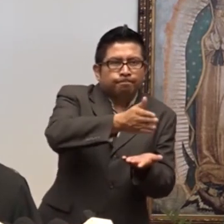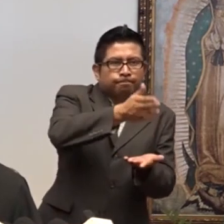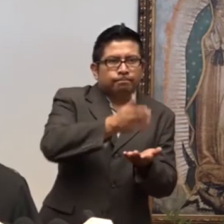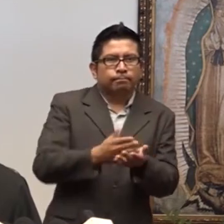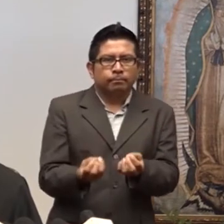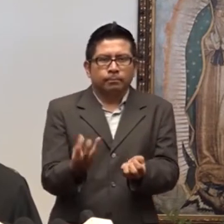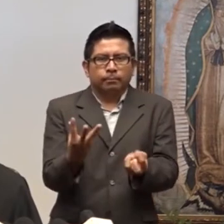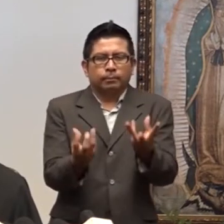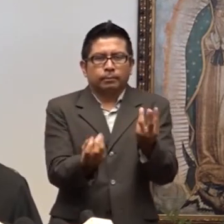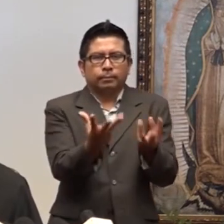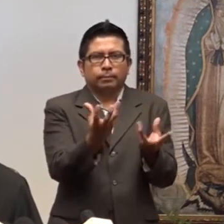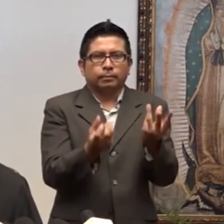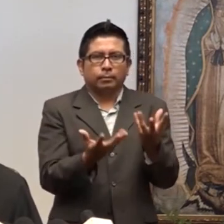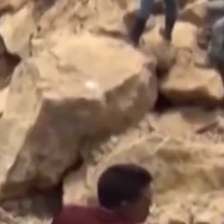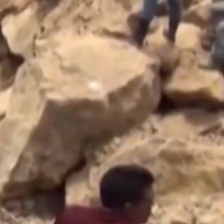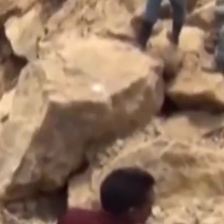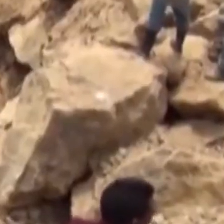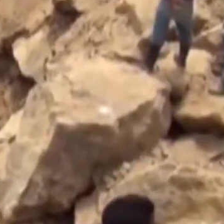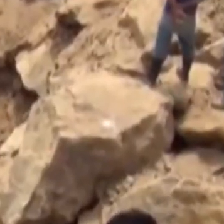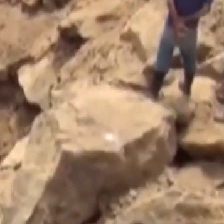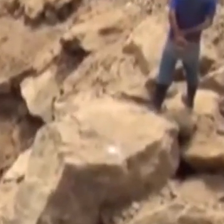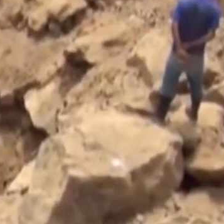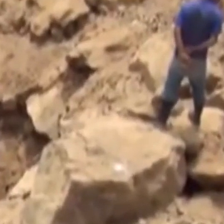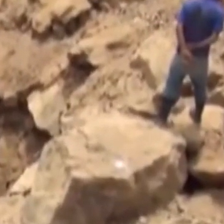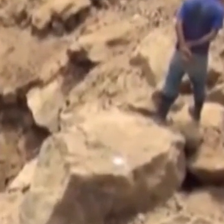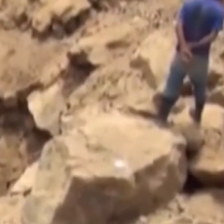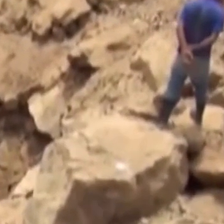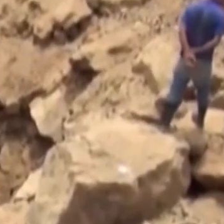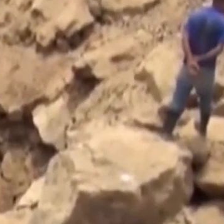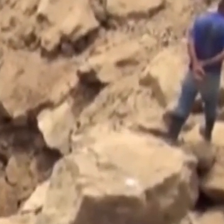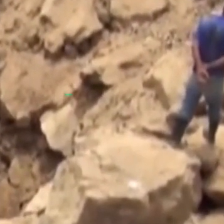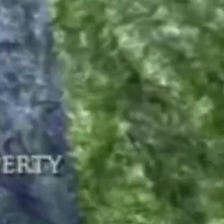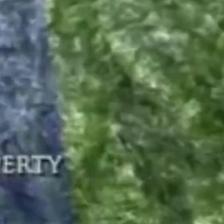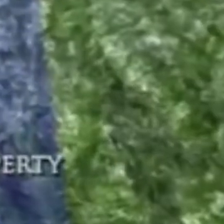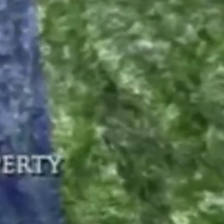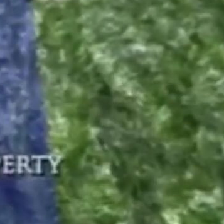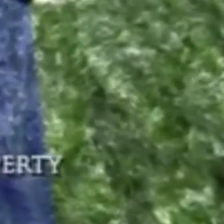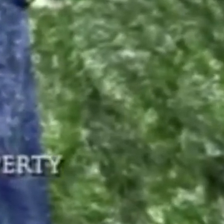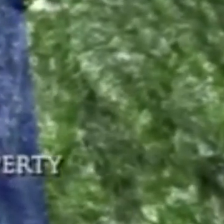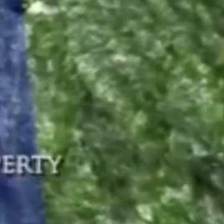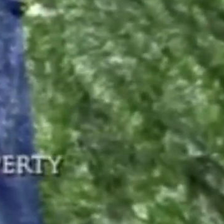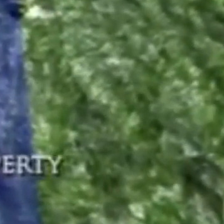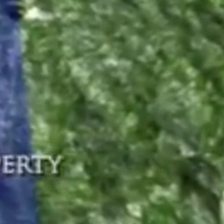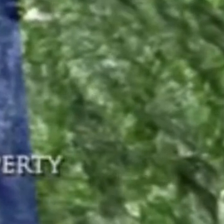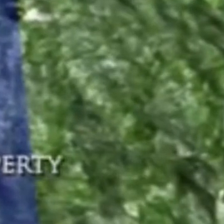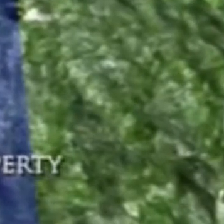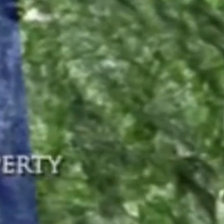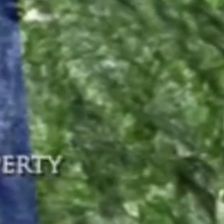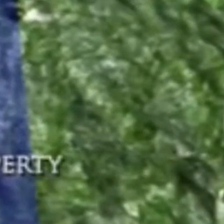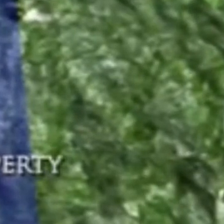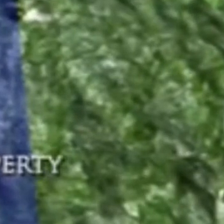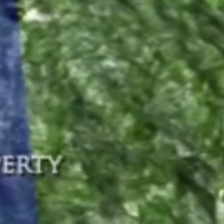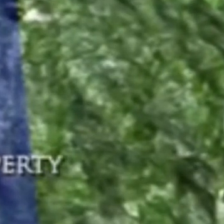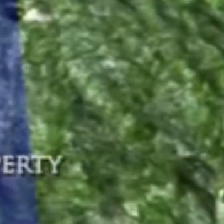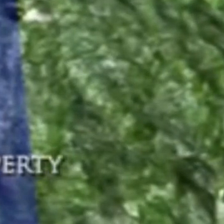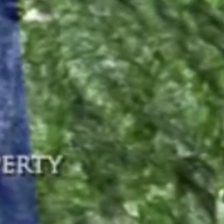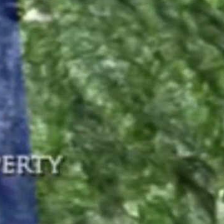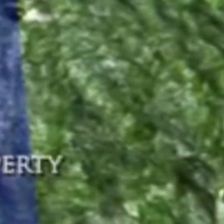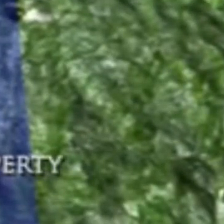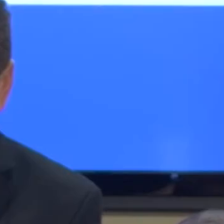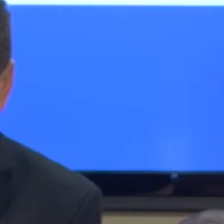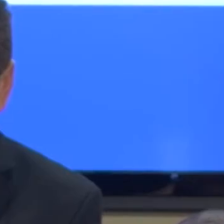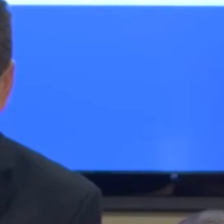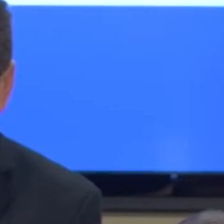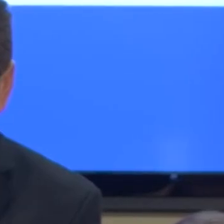que también moriría monseñor escobar agradeció a los protagonistas de la lucha contra la minería metálica que por años estuvieron